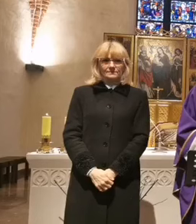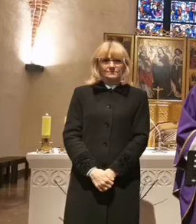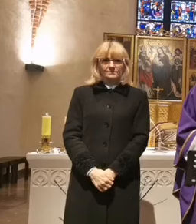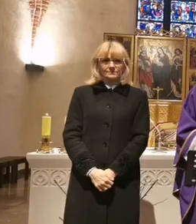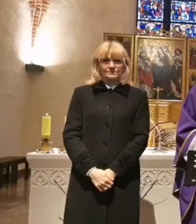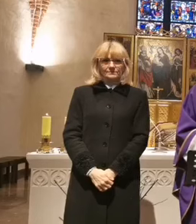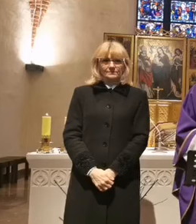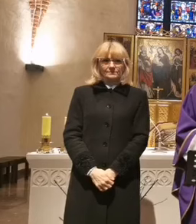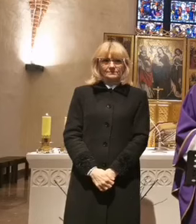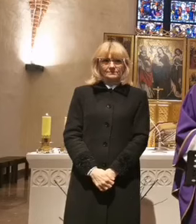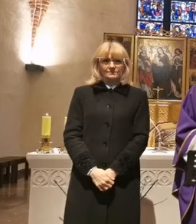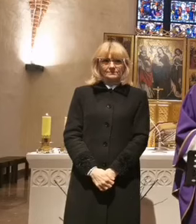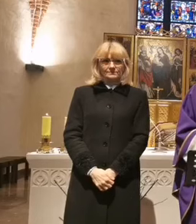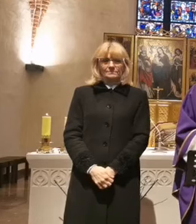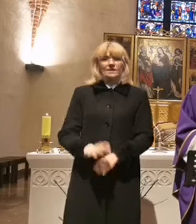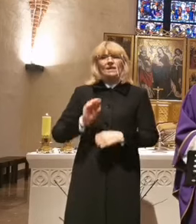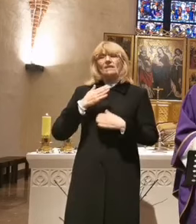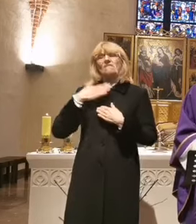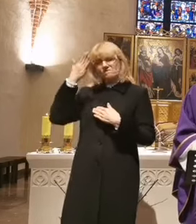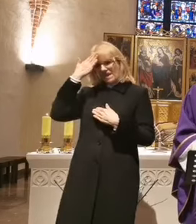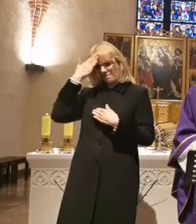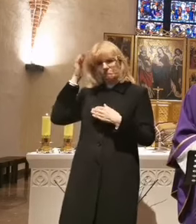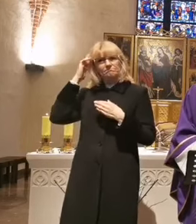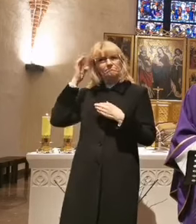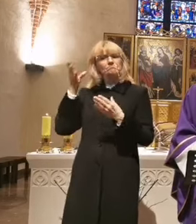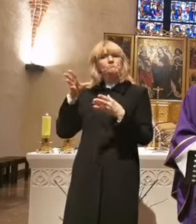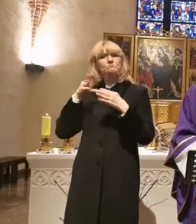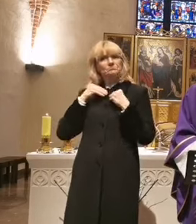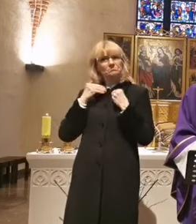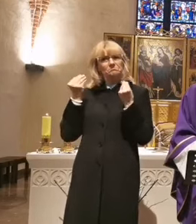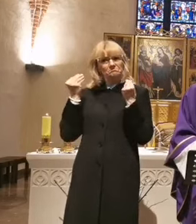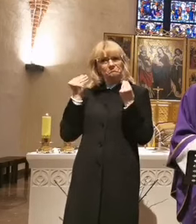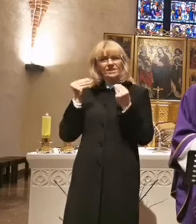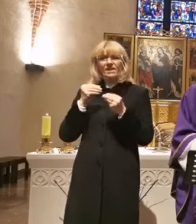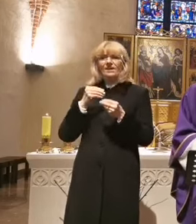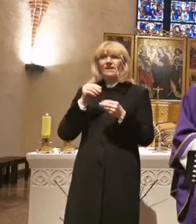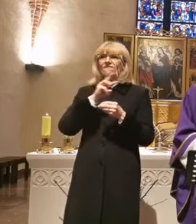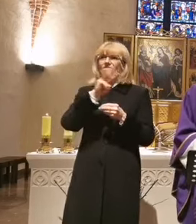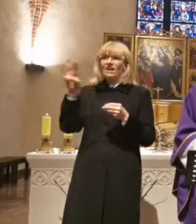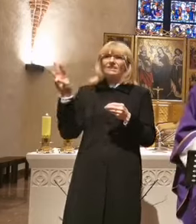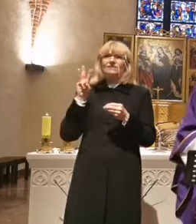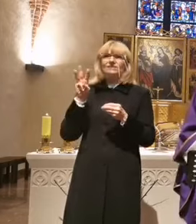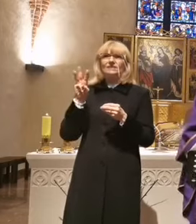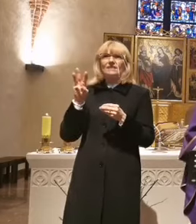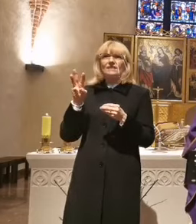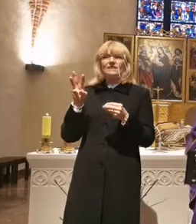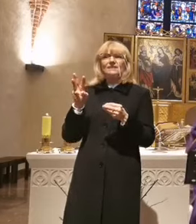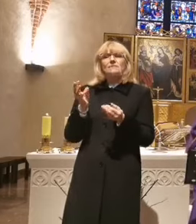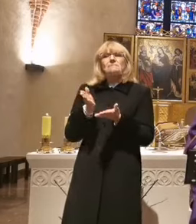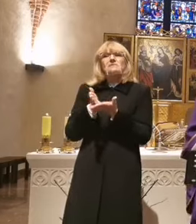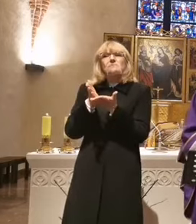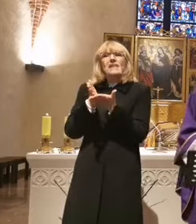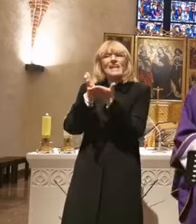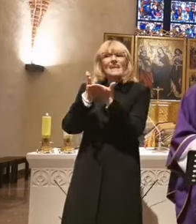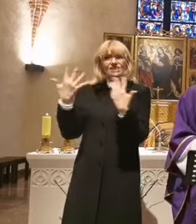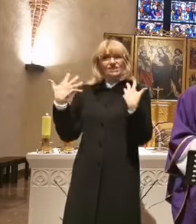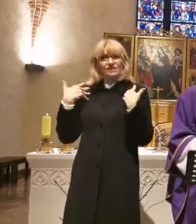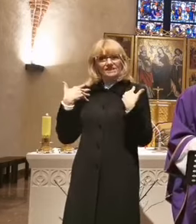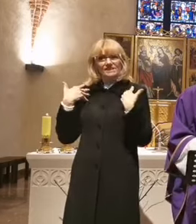il messaggio della vita. Doceniam wszystko co dobre, doceniam wasze wspieranie życia.